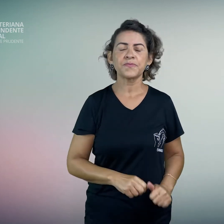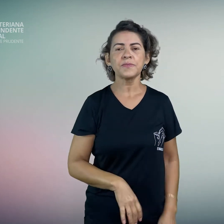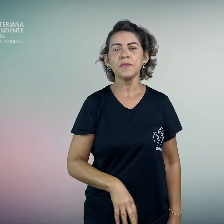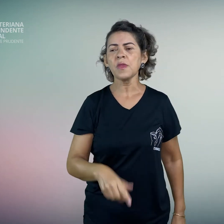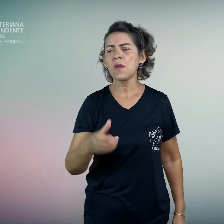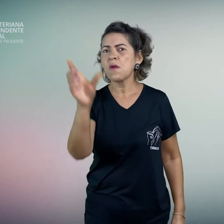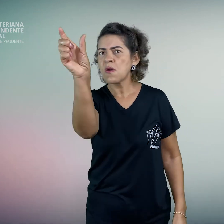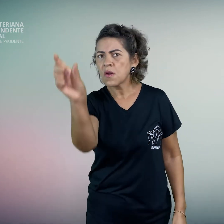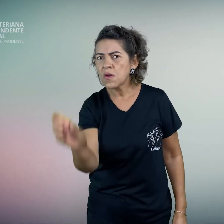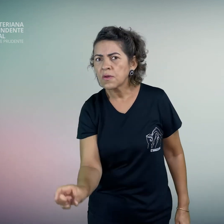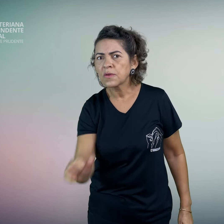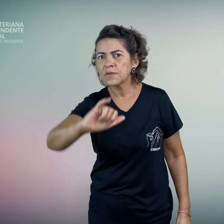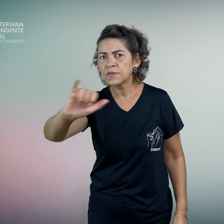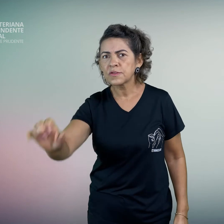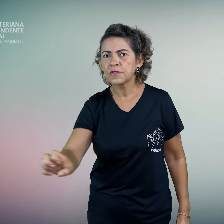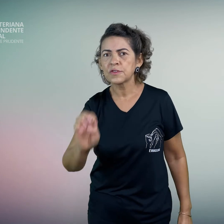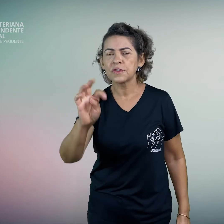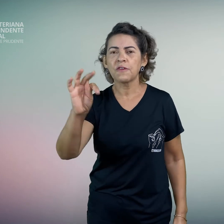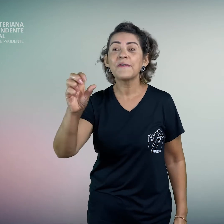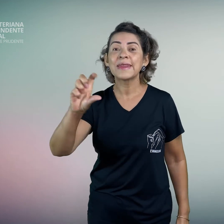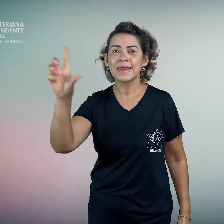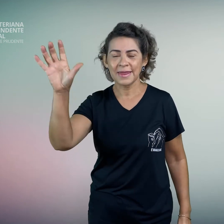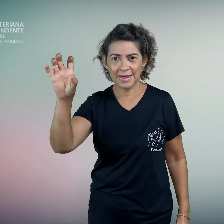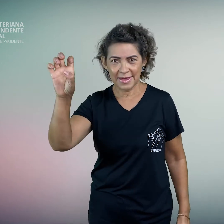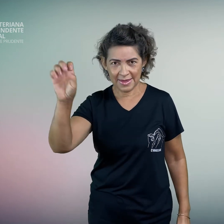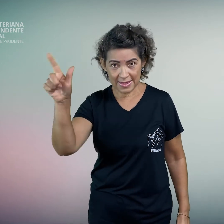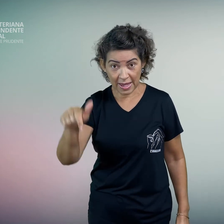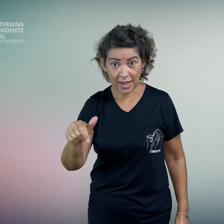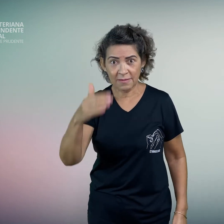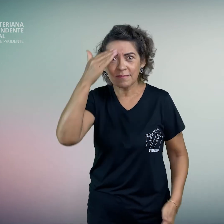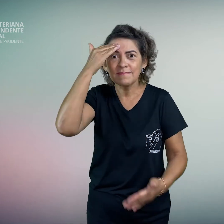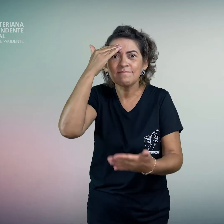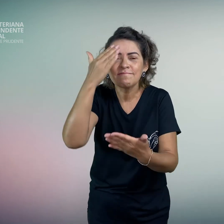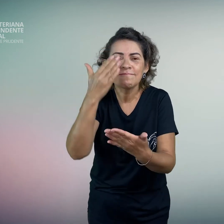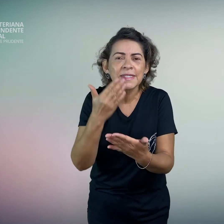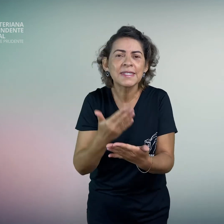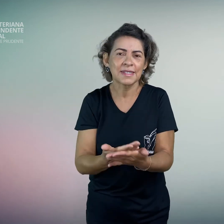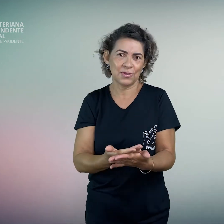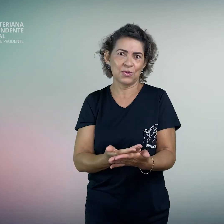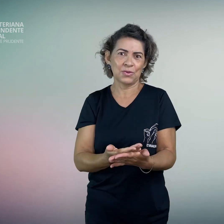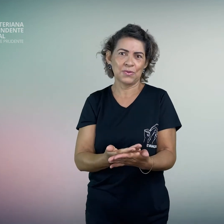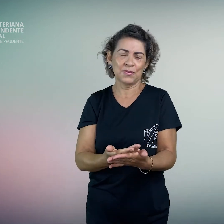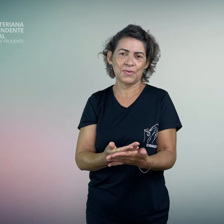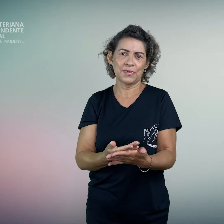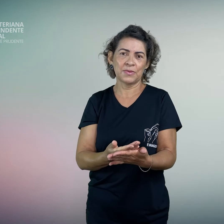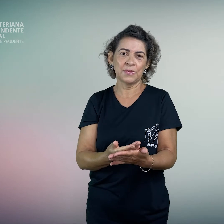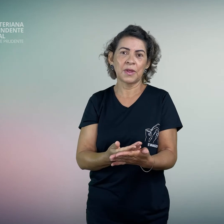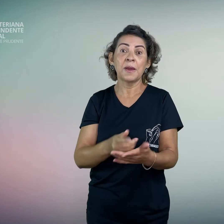Jefté acreditou no que diziam dele, a tal ponto que, depois de ser expulso de casa por sua